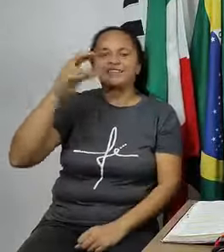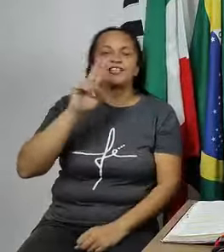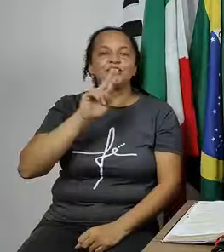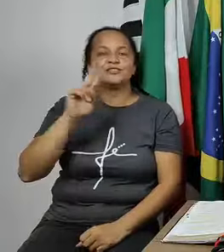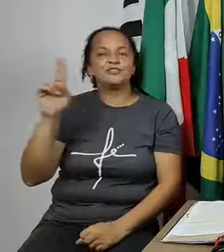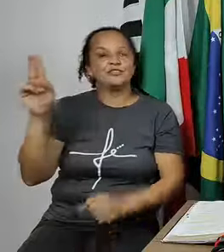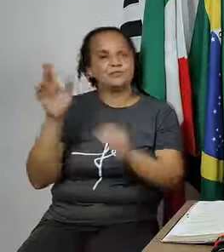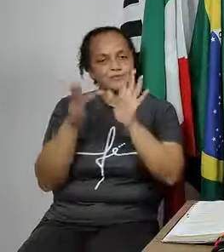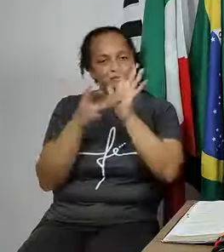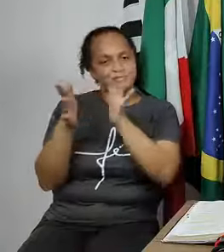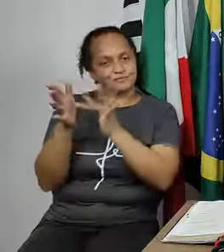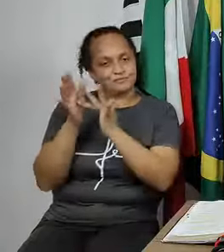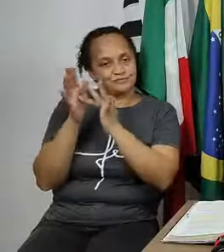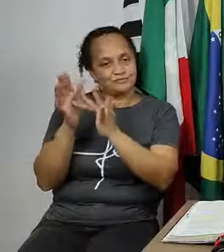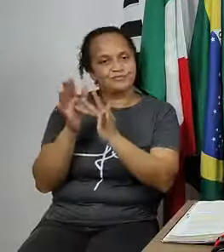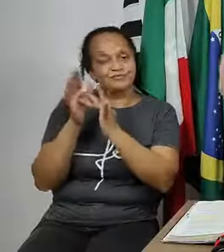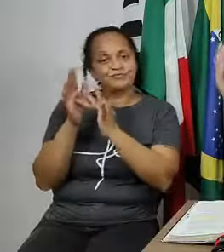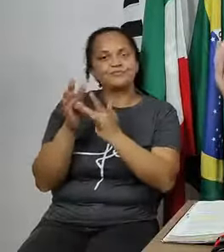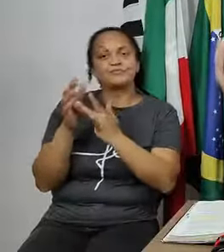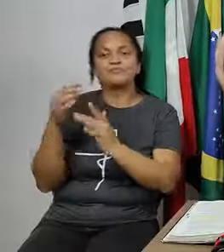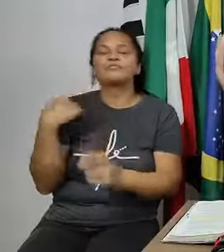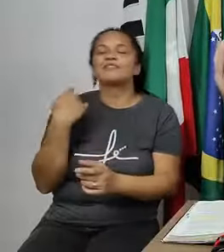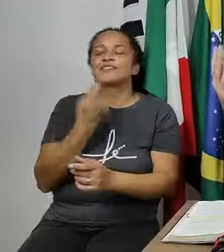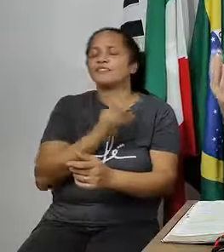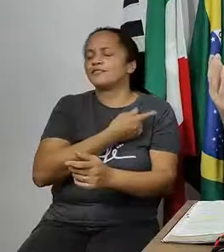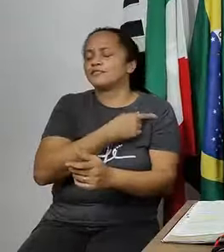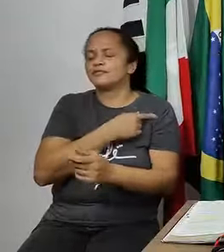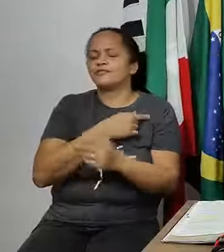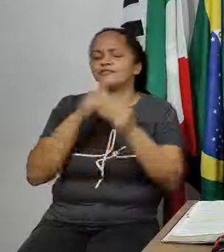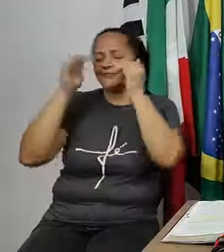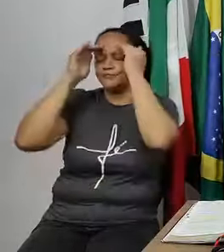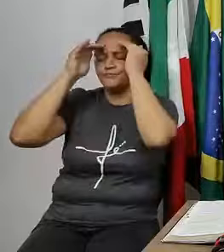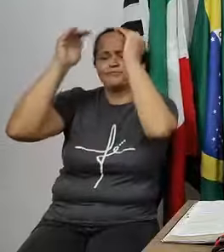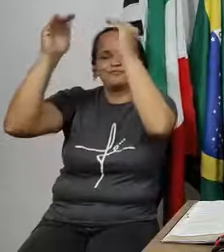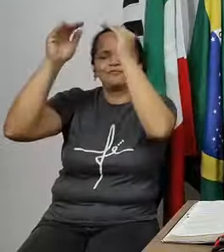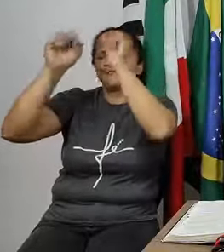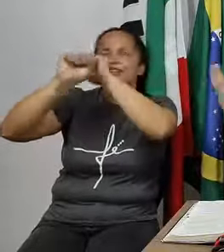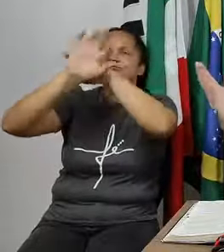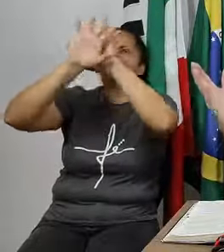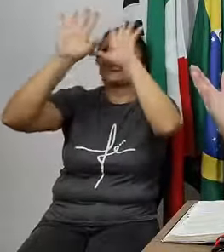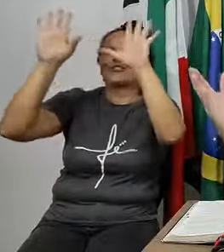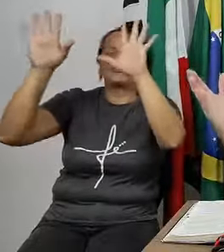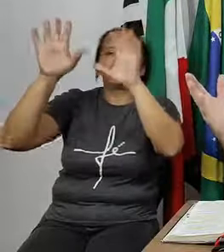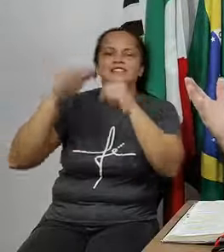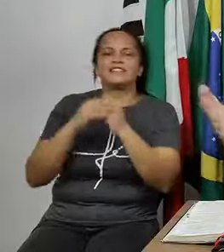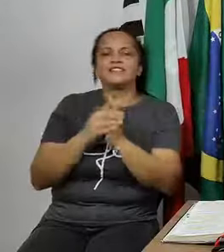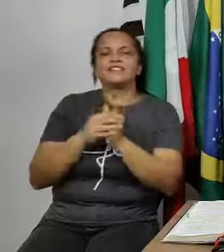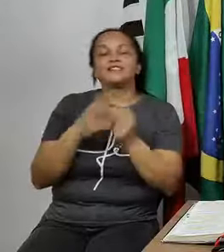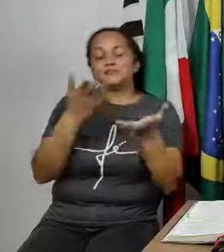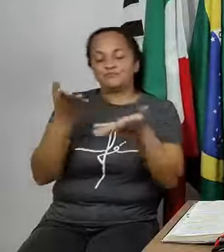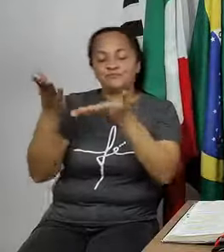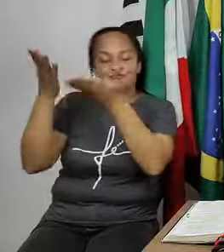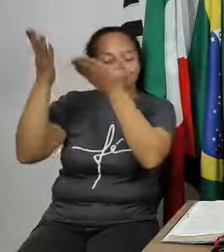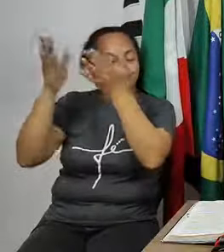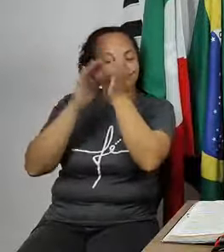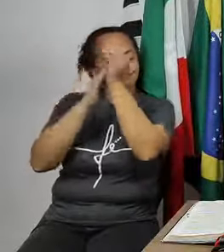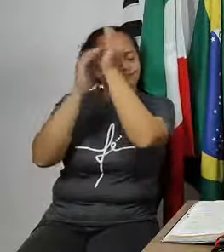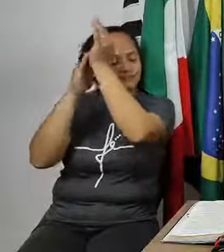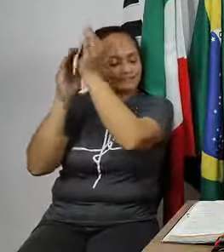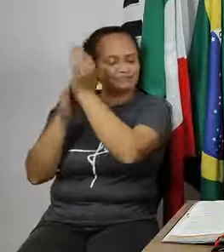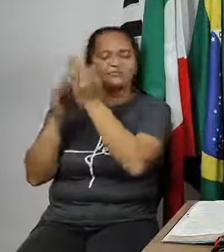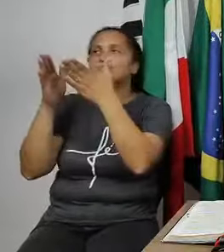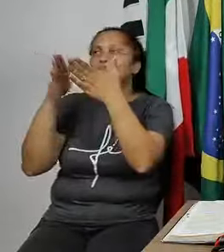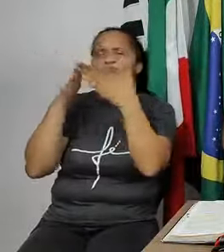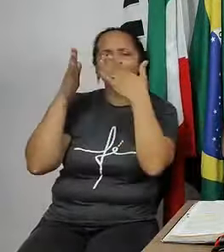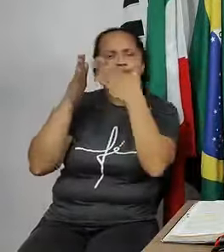no nome de Jesus, Pai, nós te damos toda a honra e glória, nós te damos o louvor e